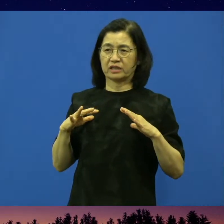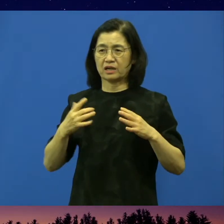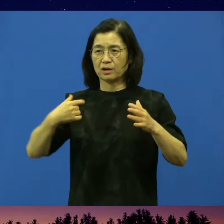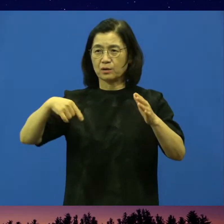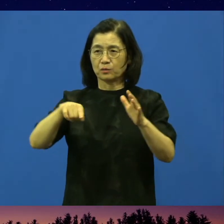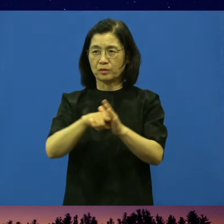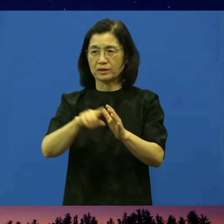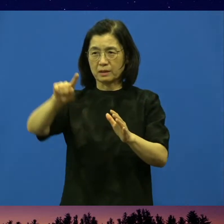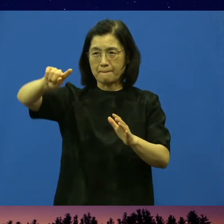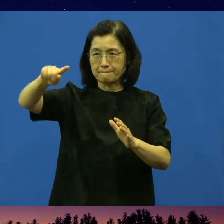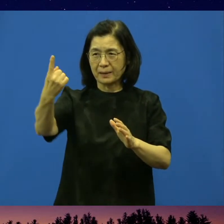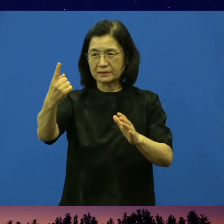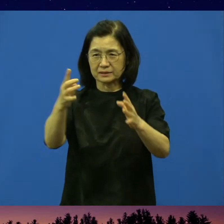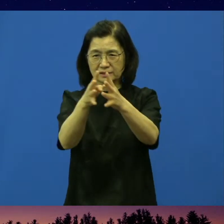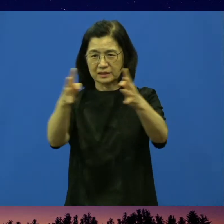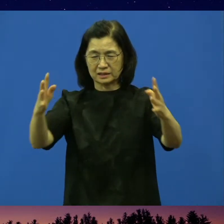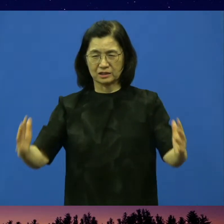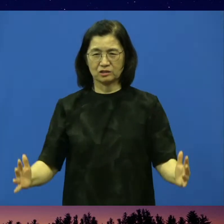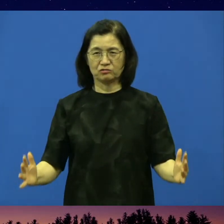뭐 이런 거 있잖아요.